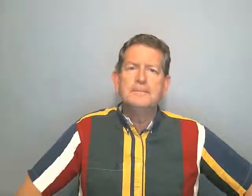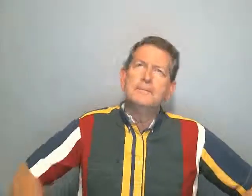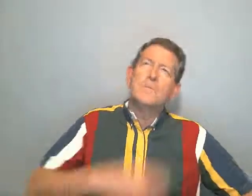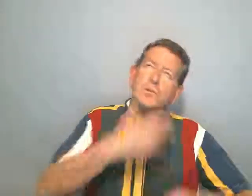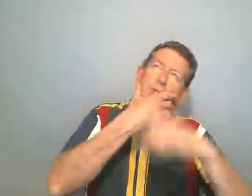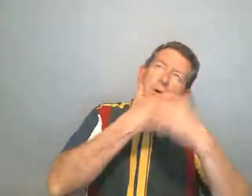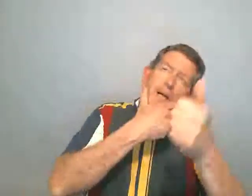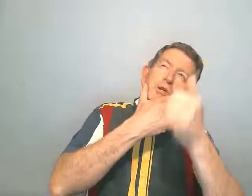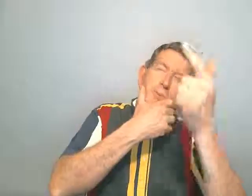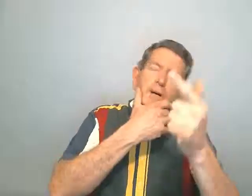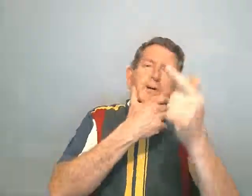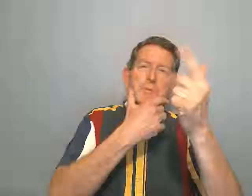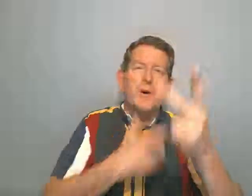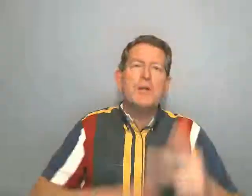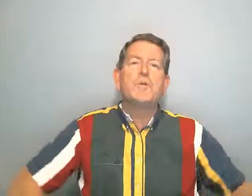Je pourrais, je vais.